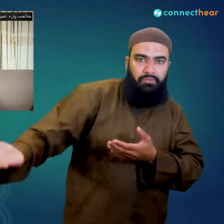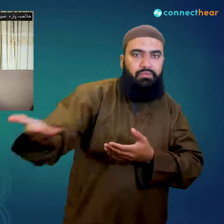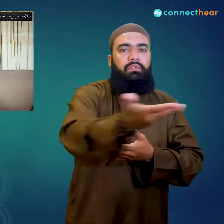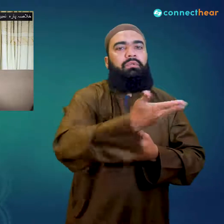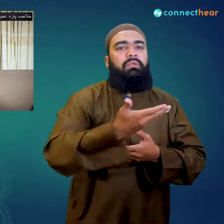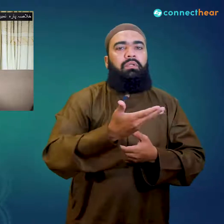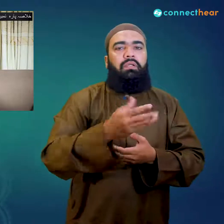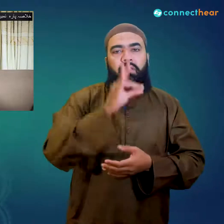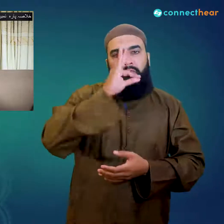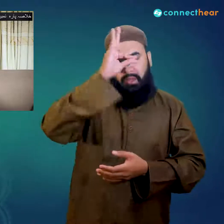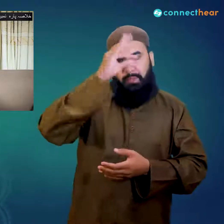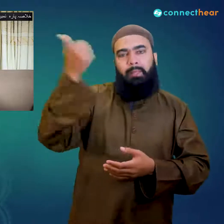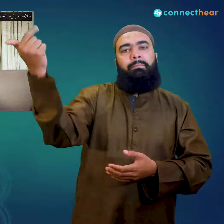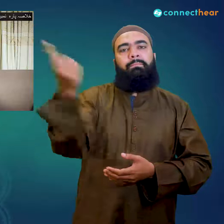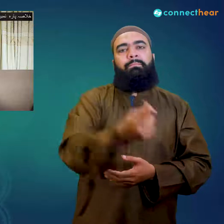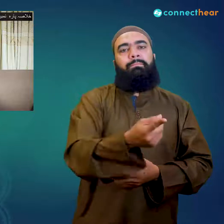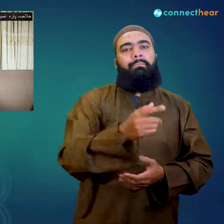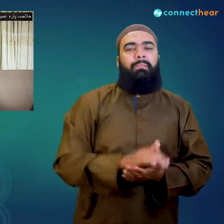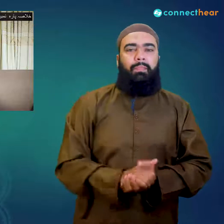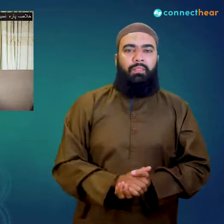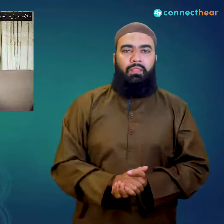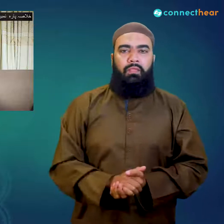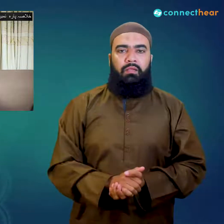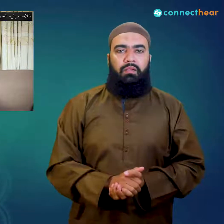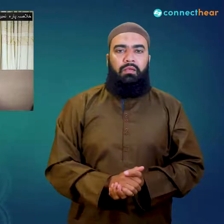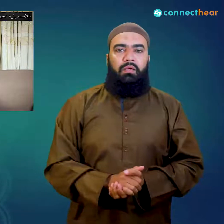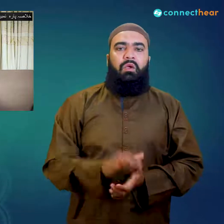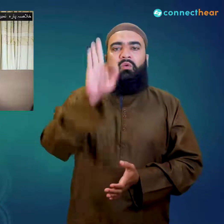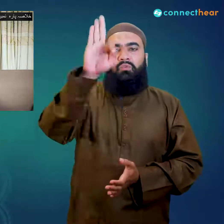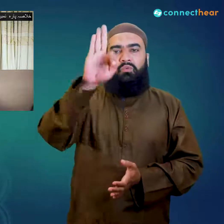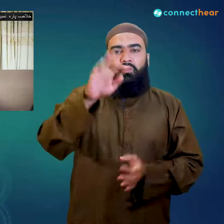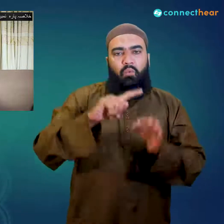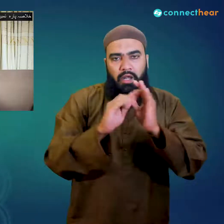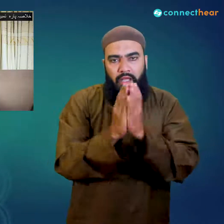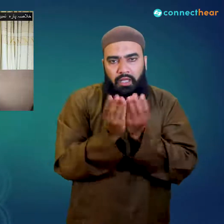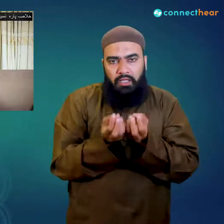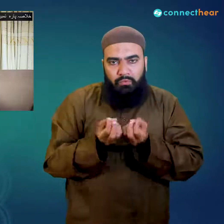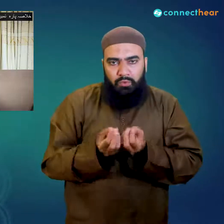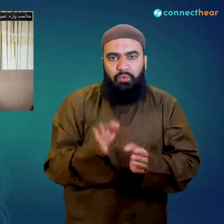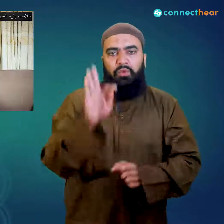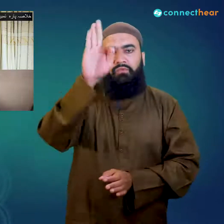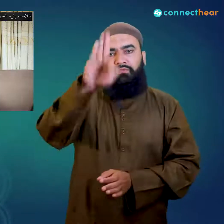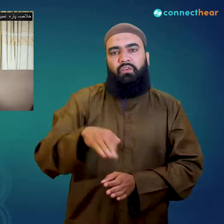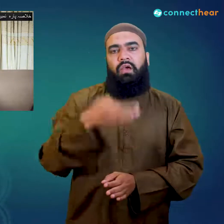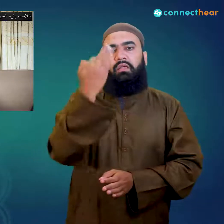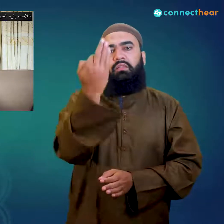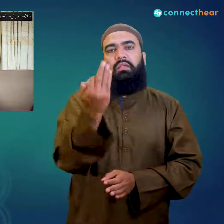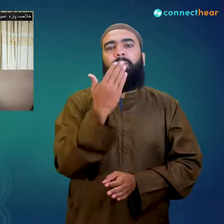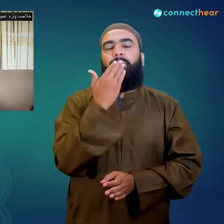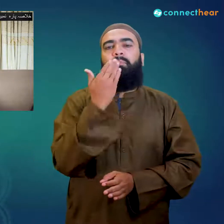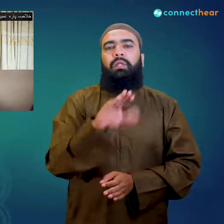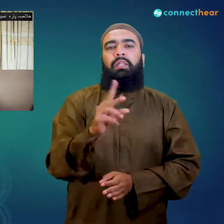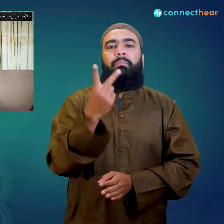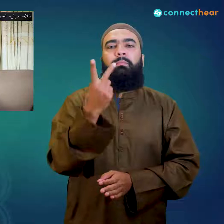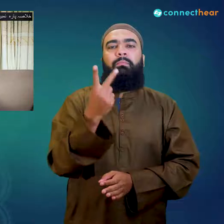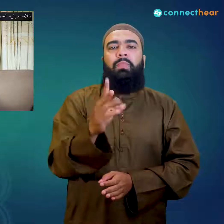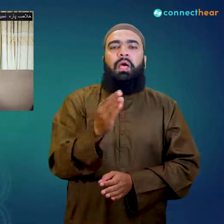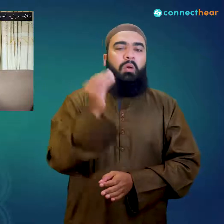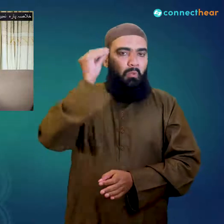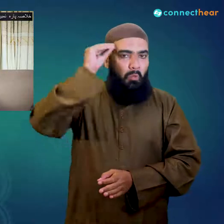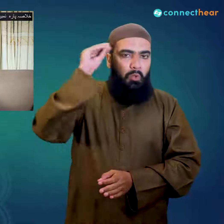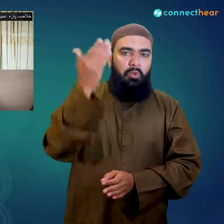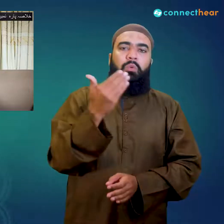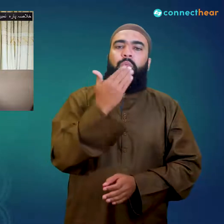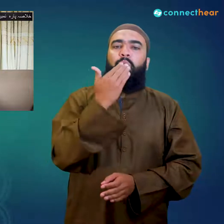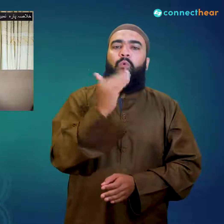قرآن مجید کی ابتدا سورۃ الفاتحہ سے ہو رہی ہے، اور فاتحہ کا معنی ہوتا ہے کھولنا، ابتدا کرنا۔